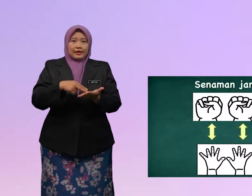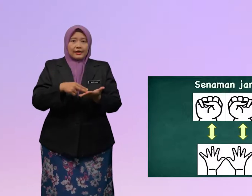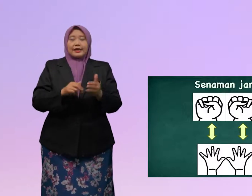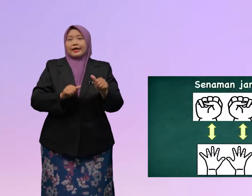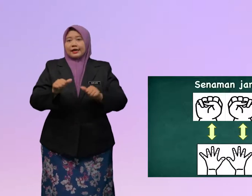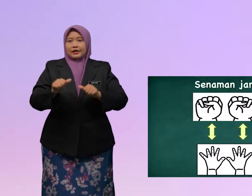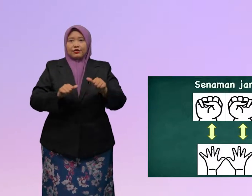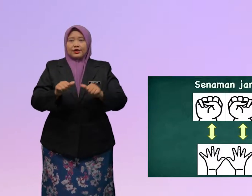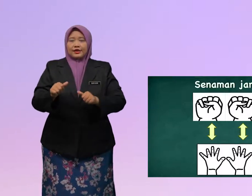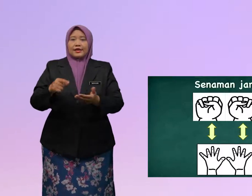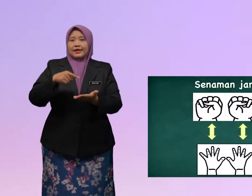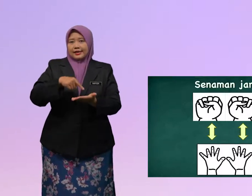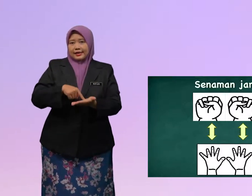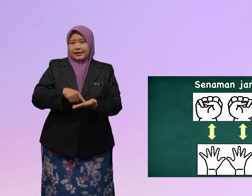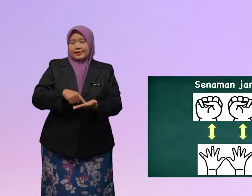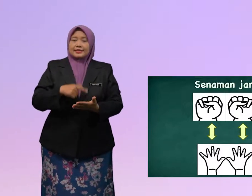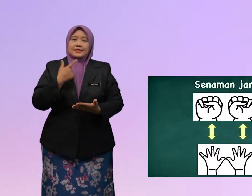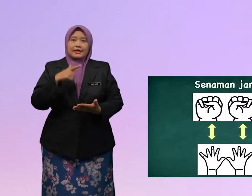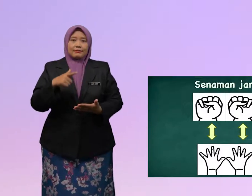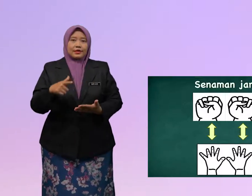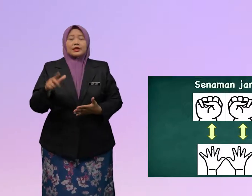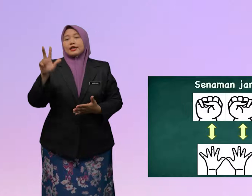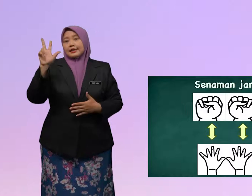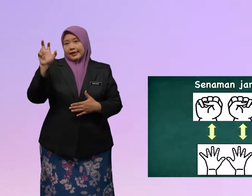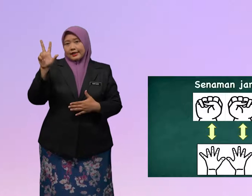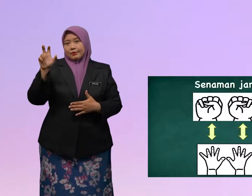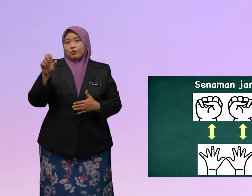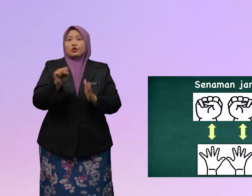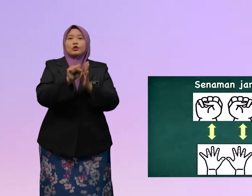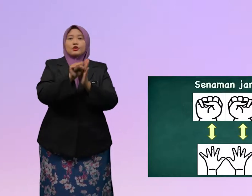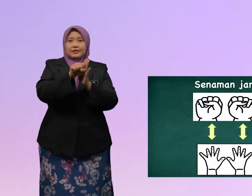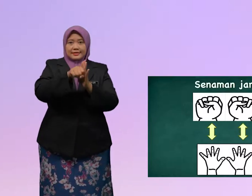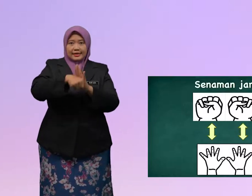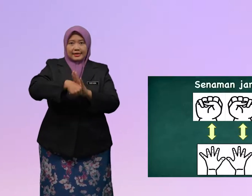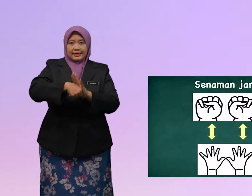Ulang aktiviti ini selama 30 saat.